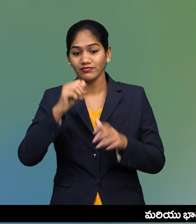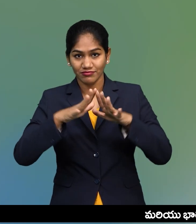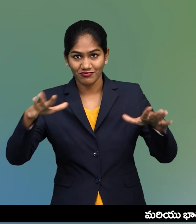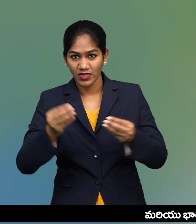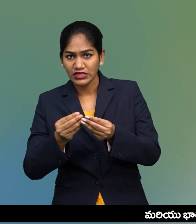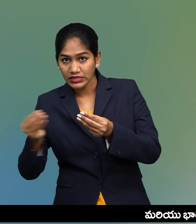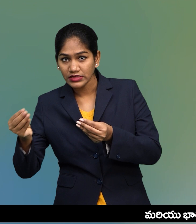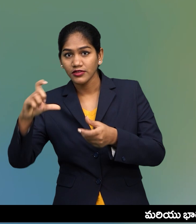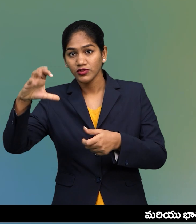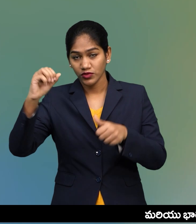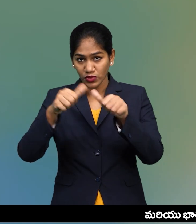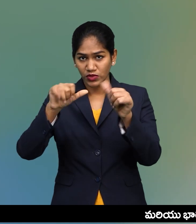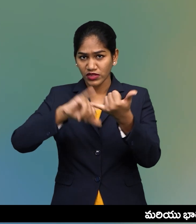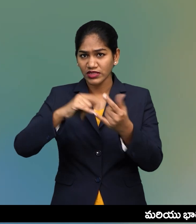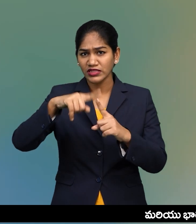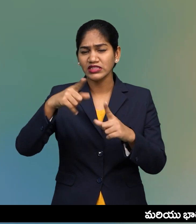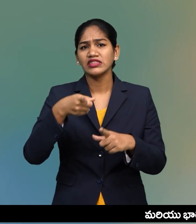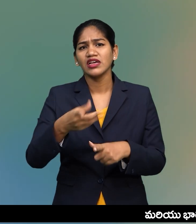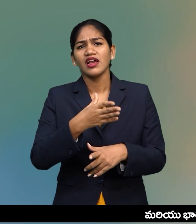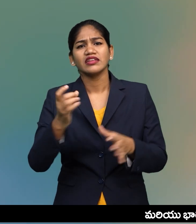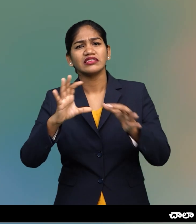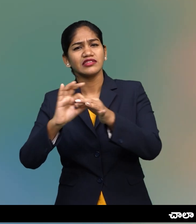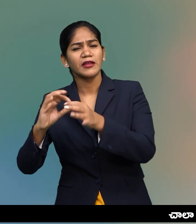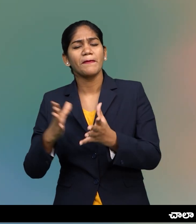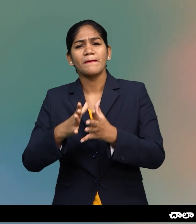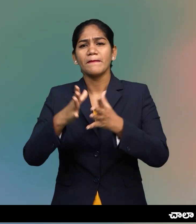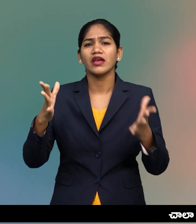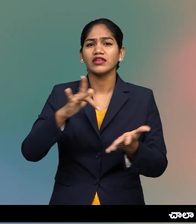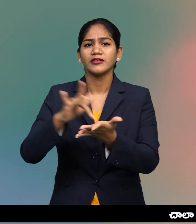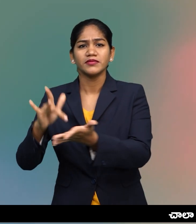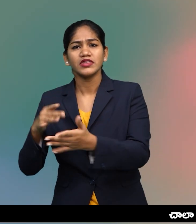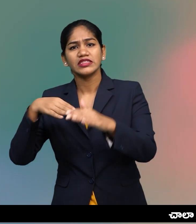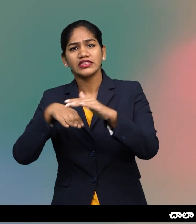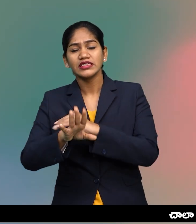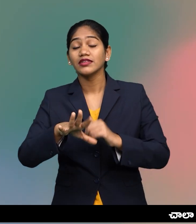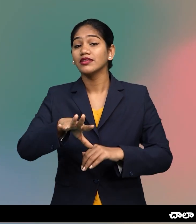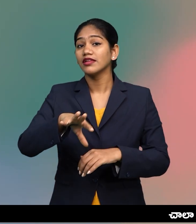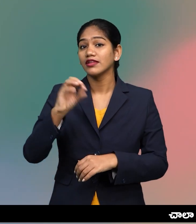మరియు భారతదేశంలో మరియు వెలుపల చాలా ప్రదేశాలకు కలుపుతుంది.